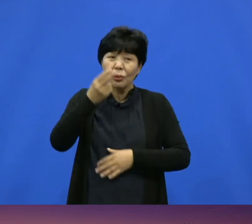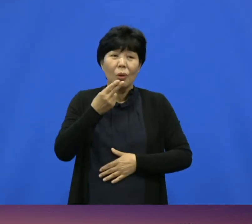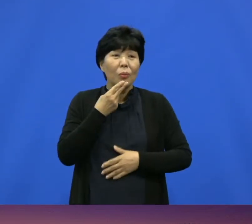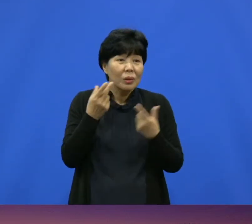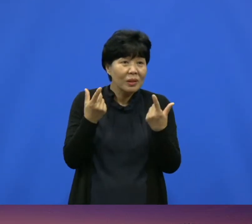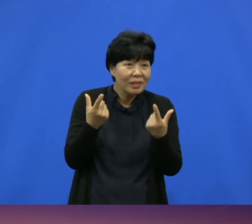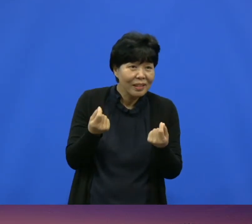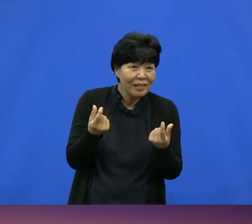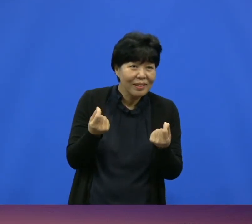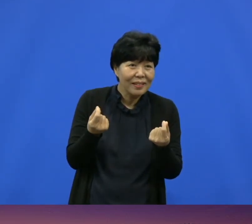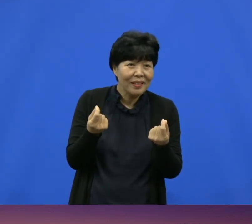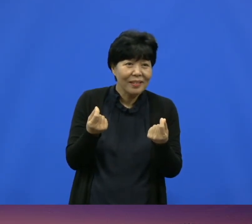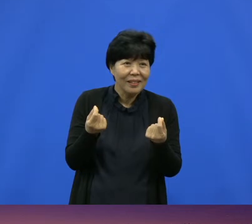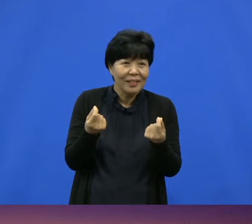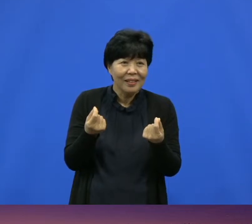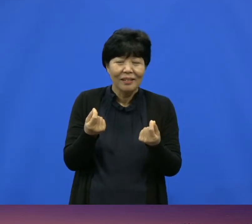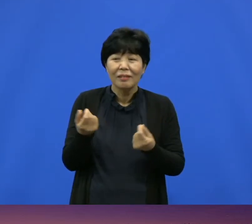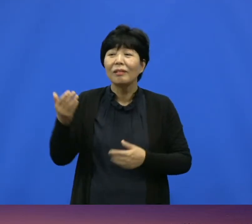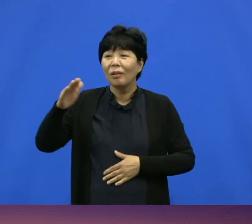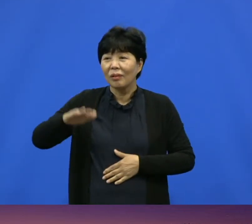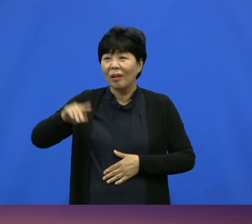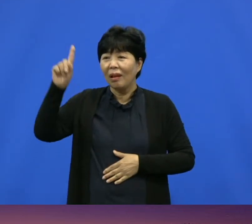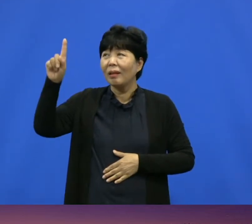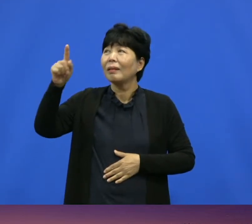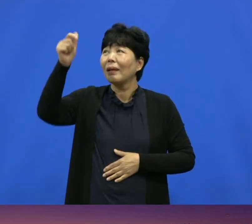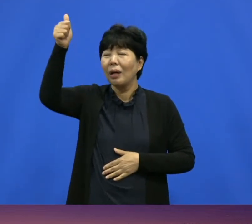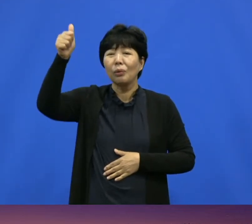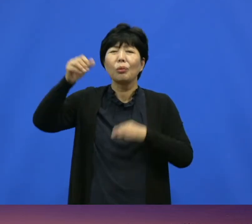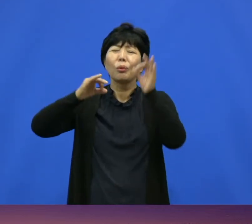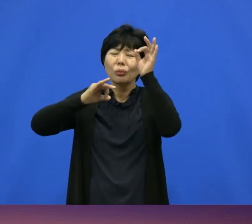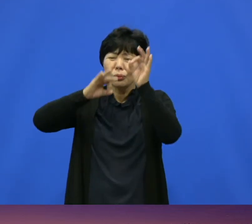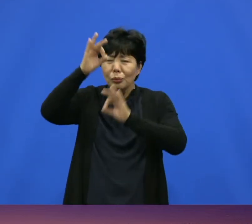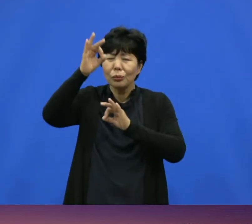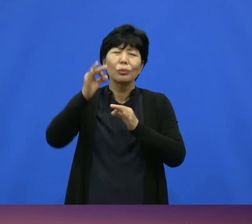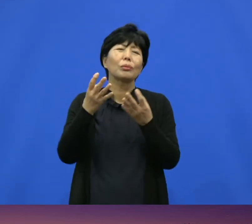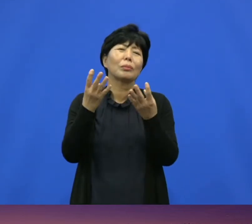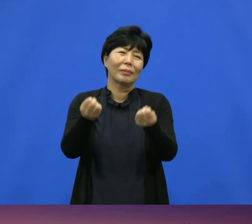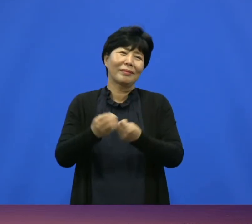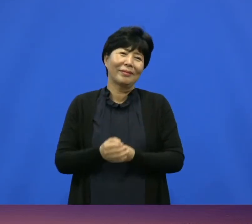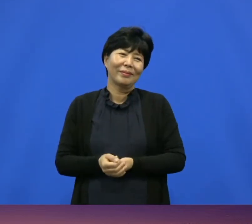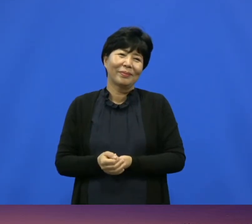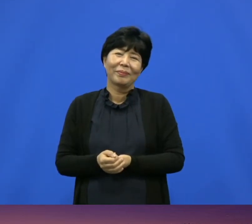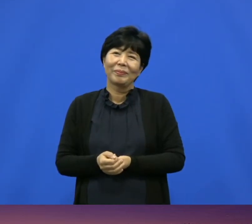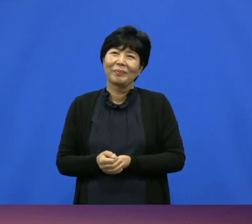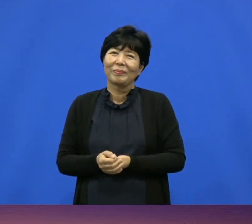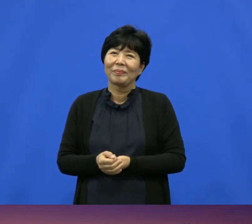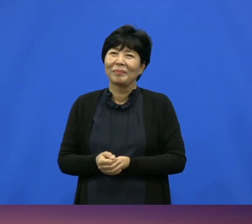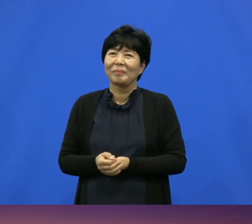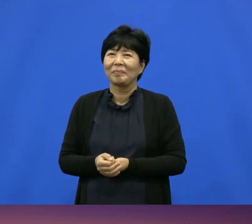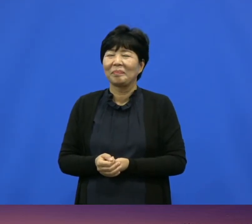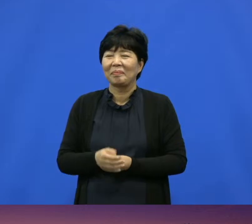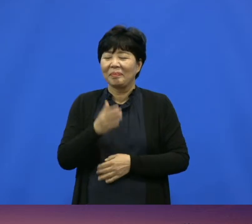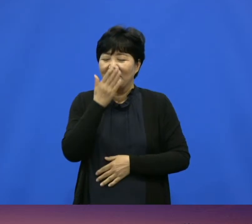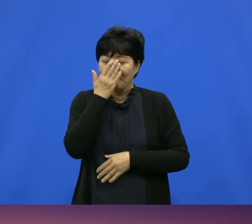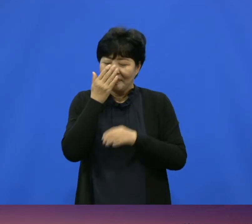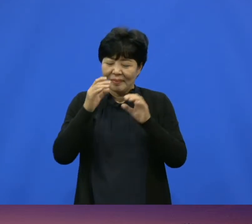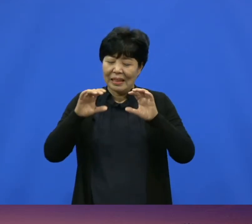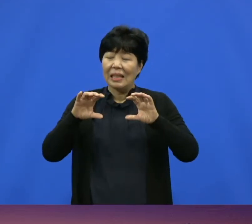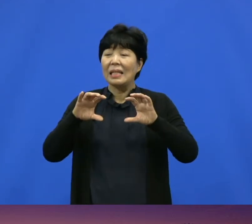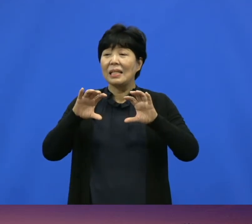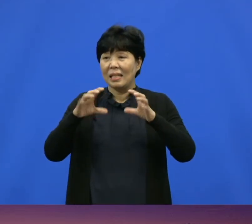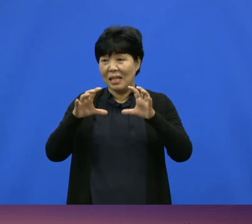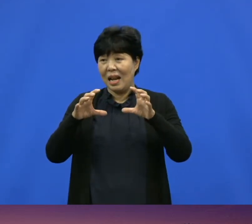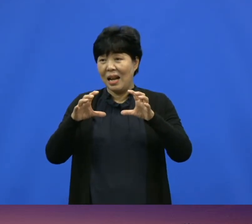당신이 넘어지다니, 이건 충격이에요. 충격. 다윗이 넘어졌다. 하나님의 아마 합반자로서 이스라엘의 그 어린